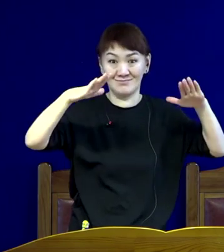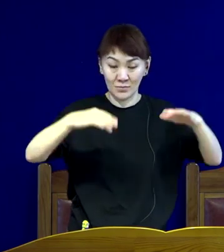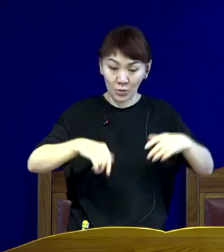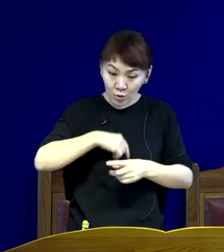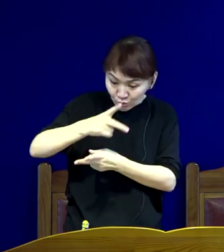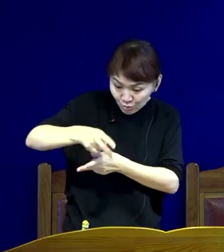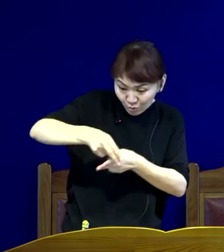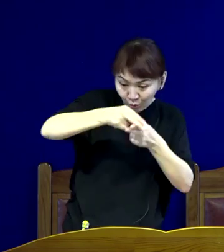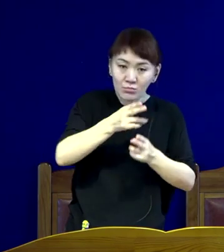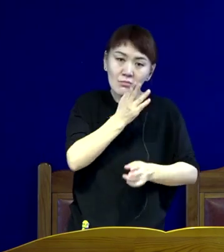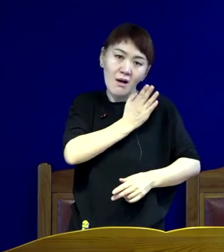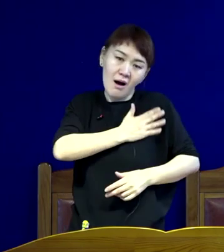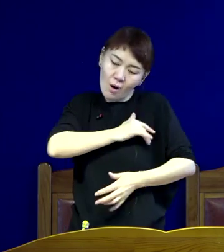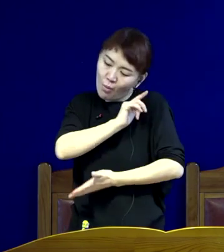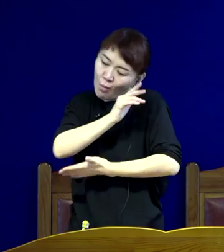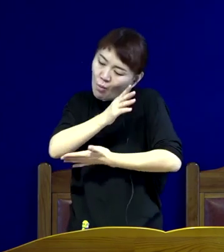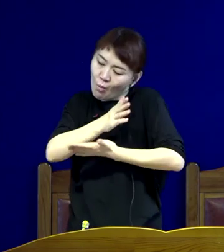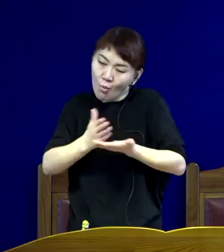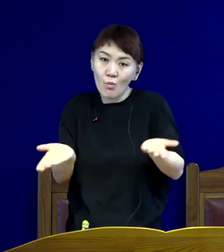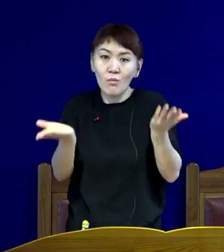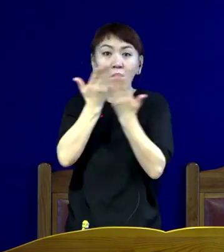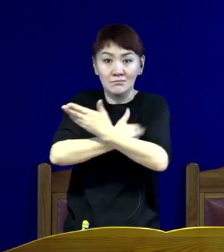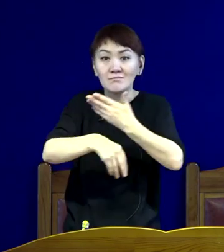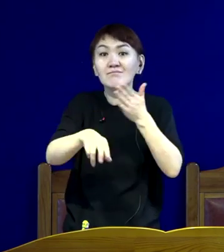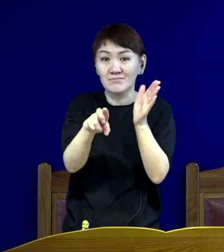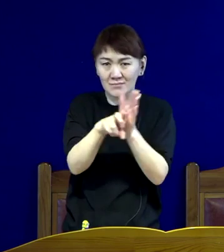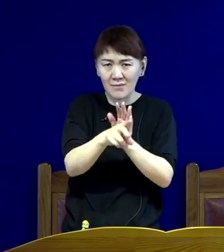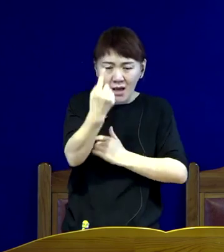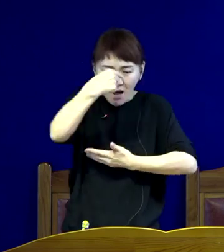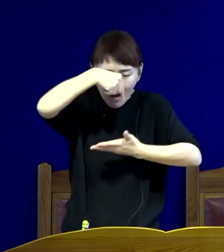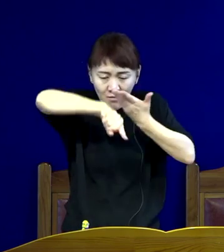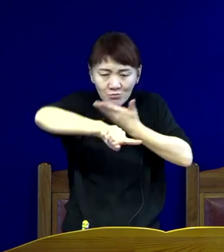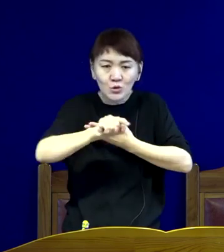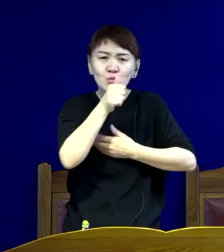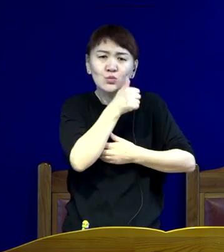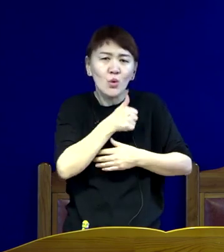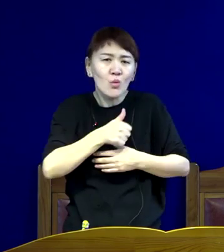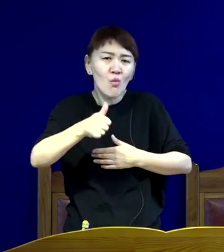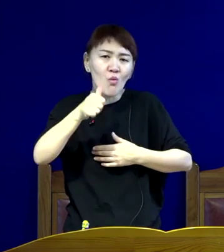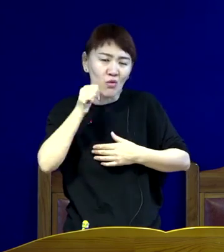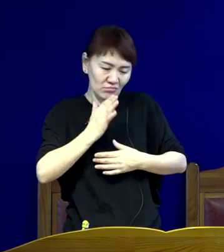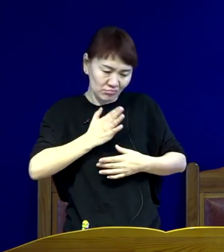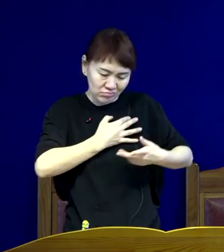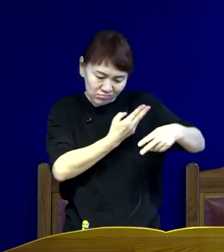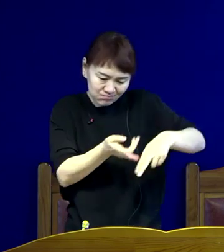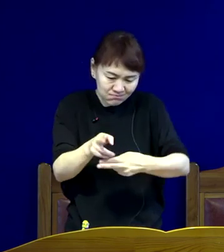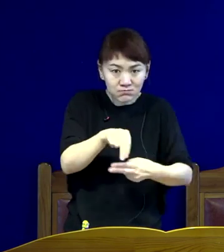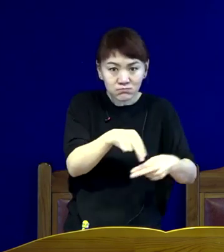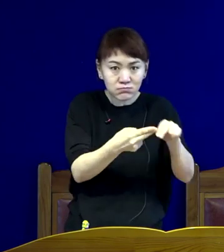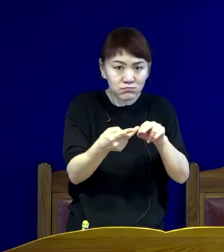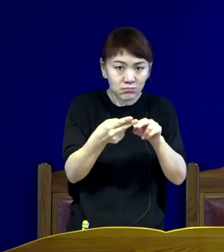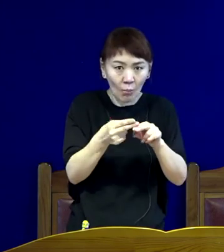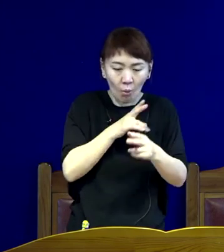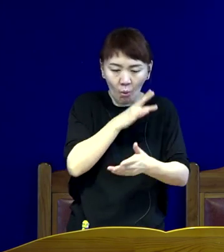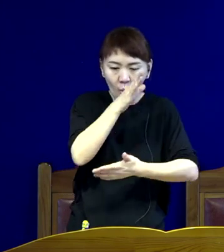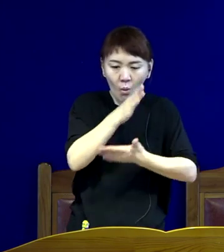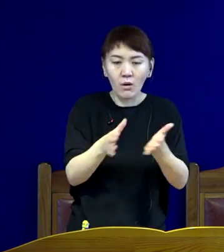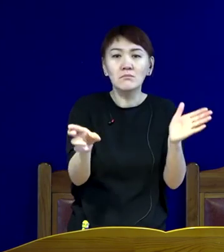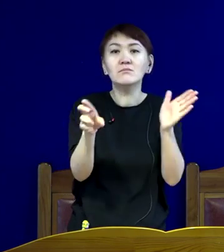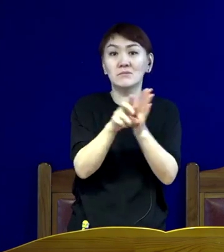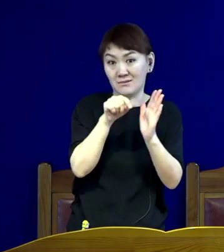боломжтой. Хамгийн бүр гүн гүнзгий нууц зүйлээ хуваалцах боломжтой цорын ганц хүн. Тэгэхээр